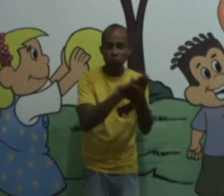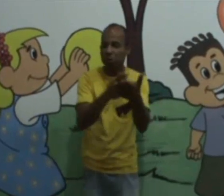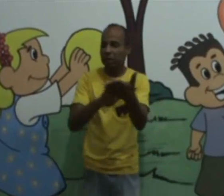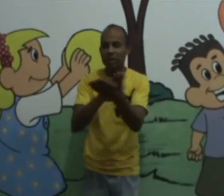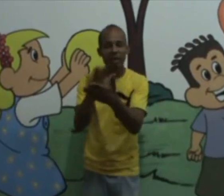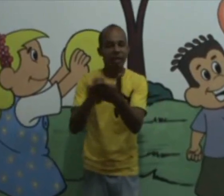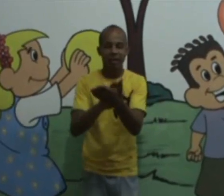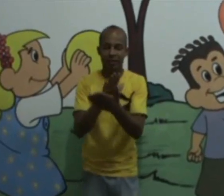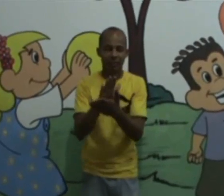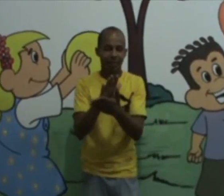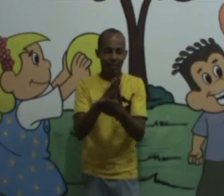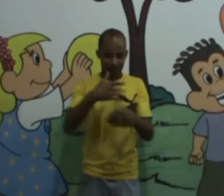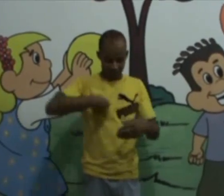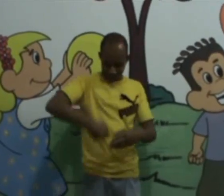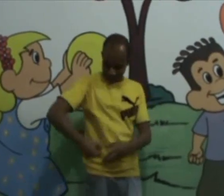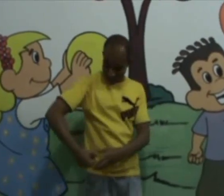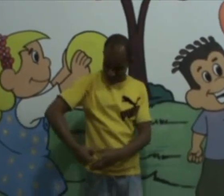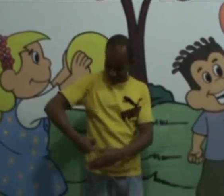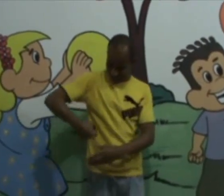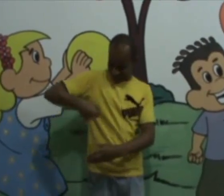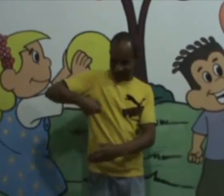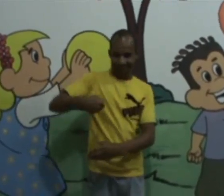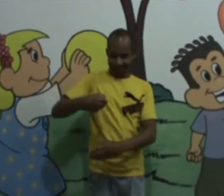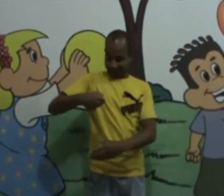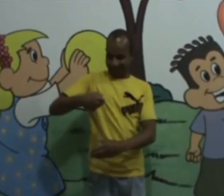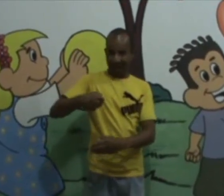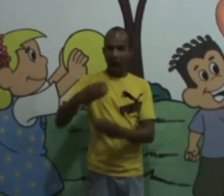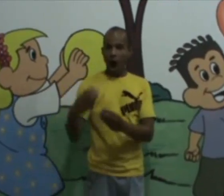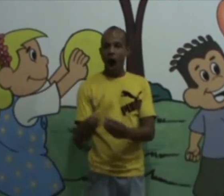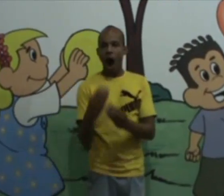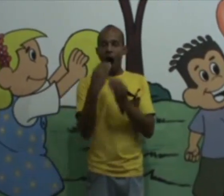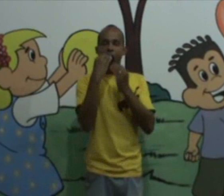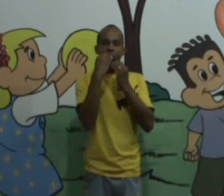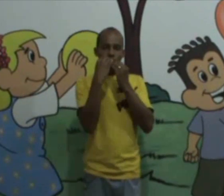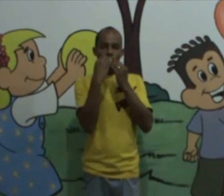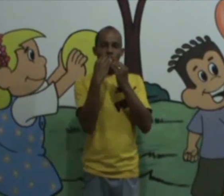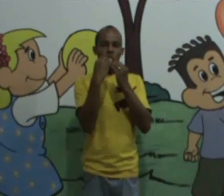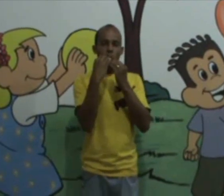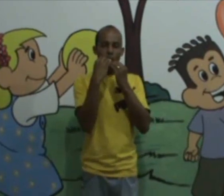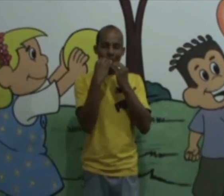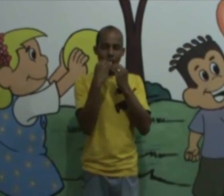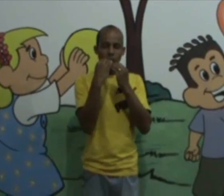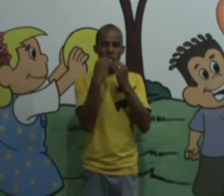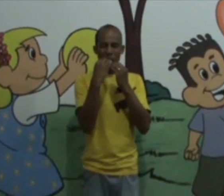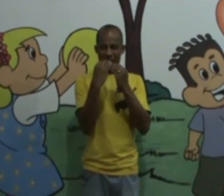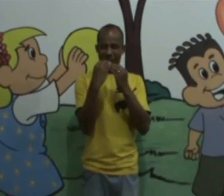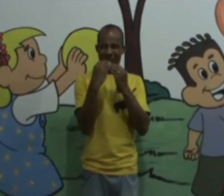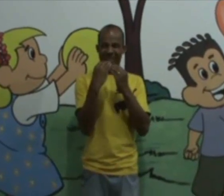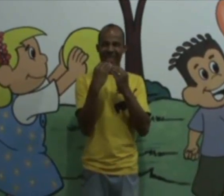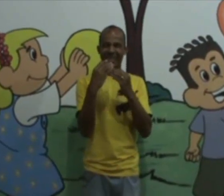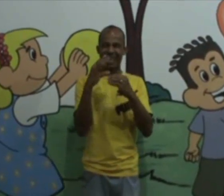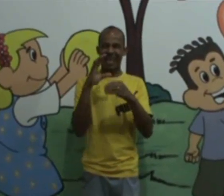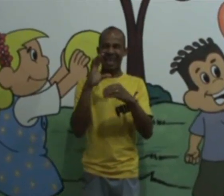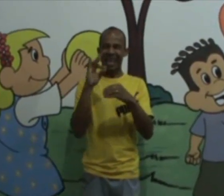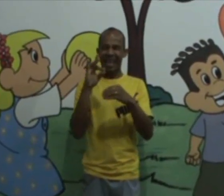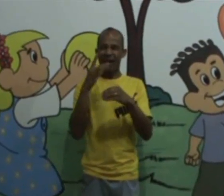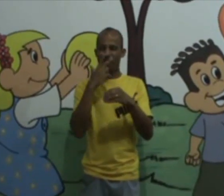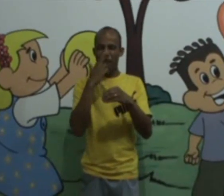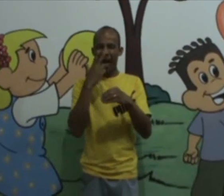da lancheira. O lanche sempre ficava com gosto de plástico por causa da lancheira,